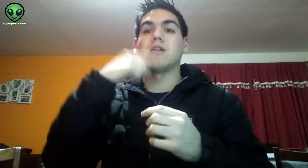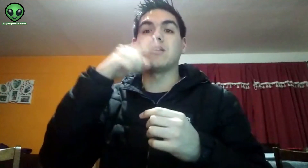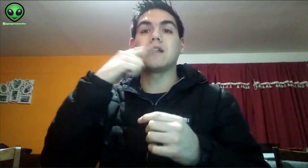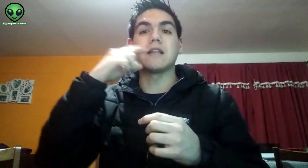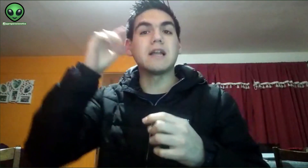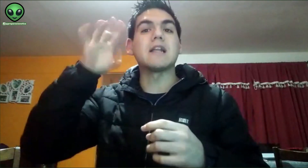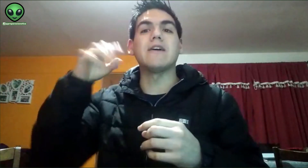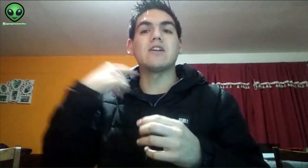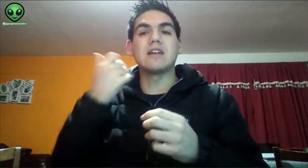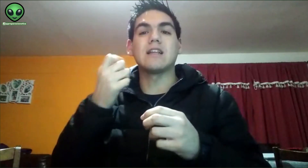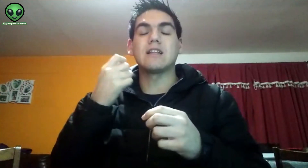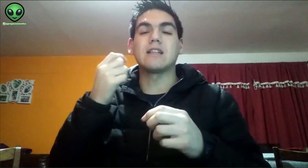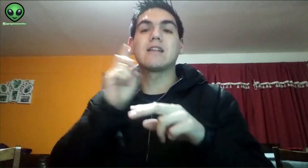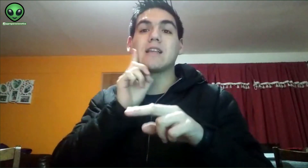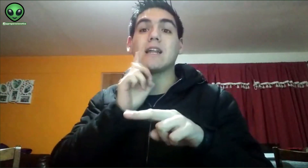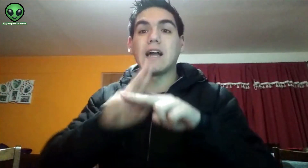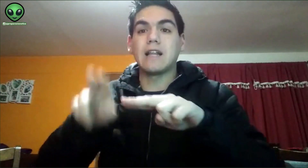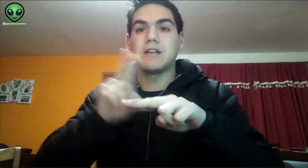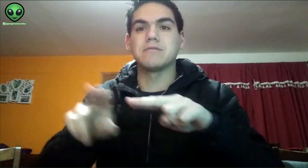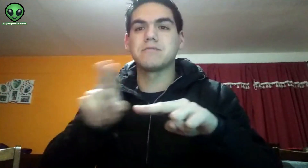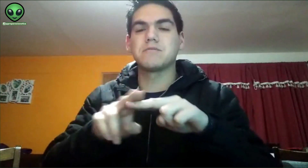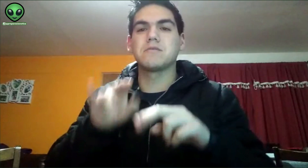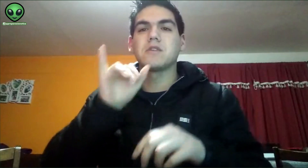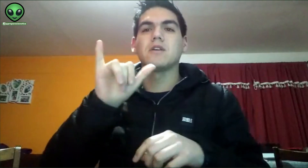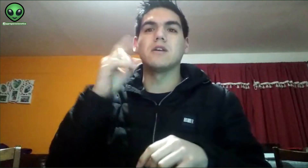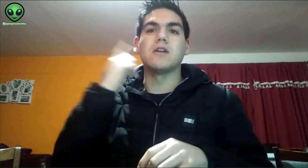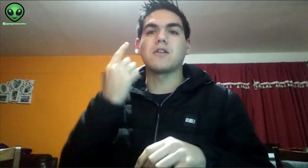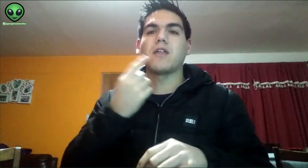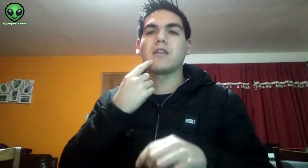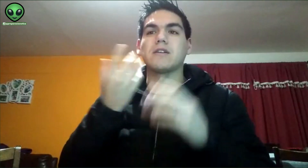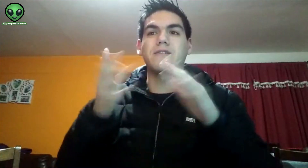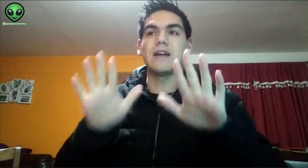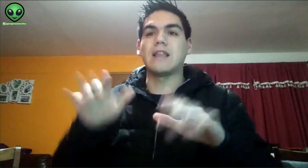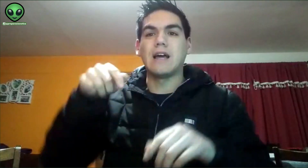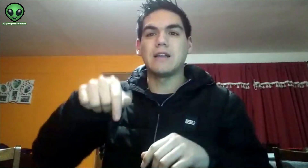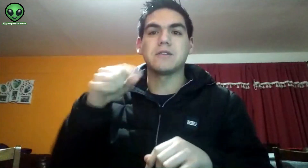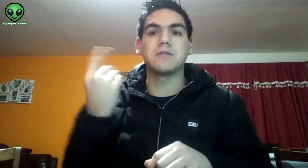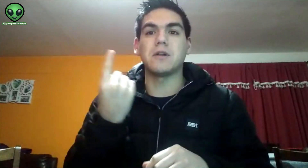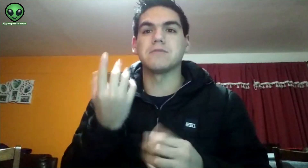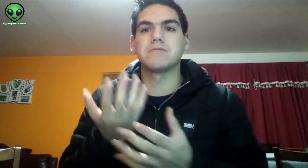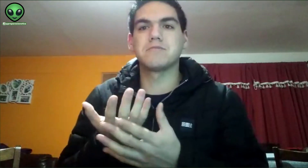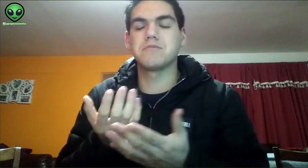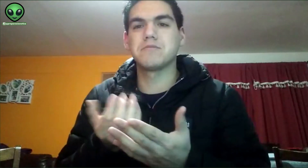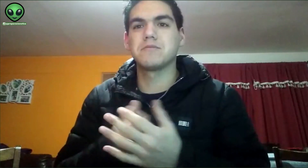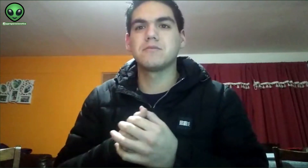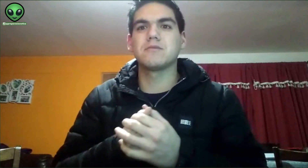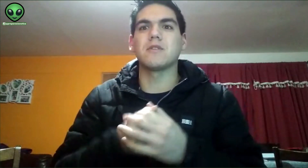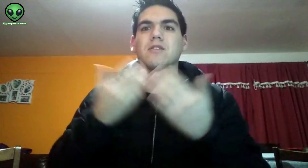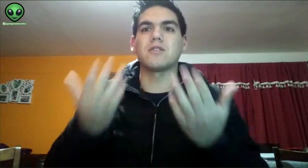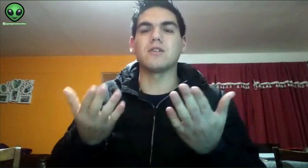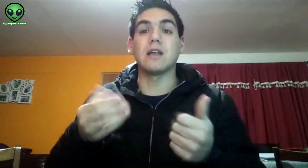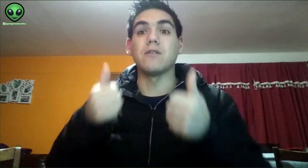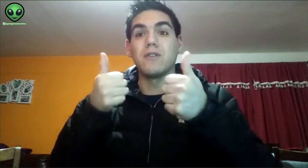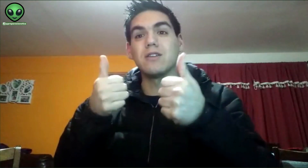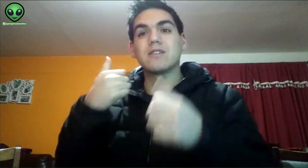El oyente sabe que tiene que hacer. Y los sordos va a quedar ahí solo. Entonces, bueno, es